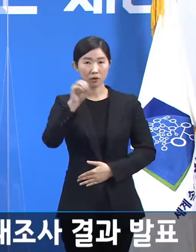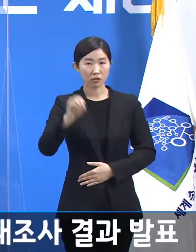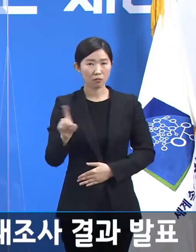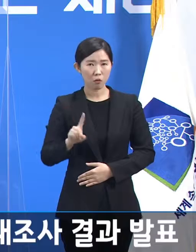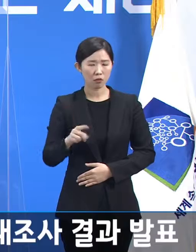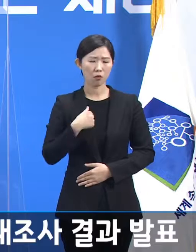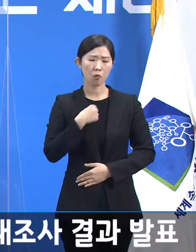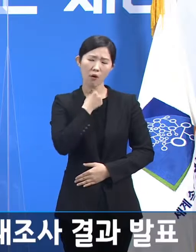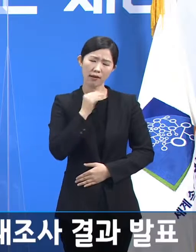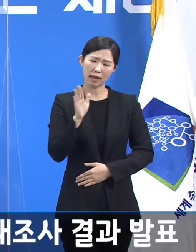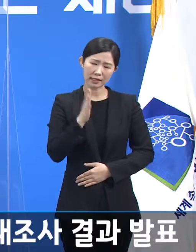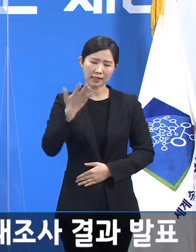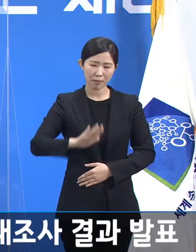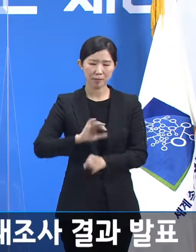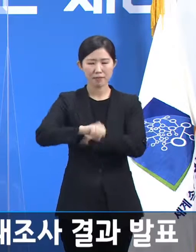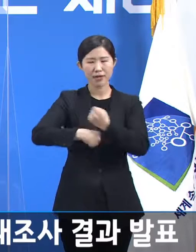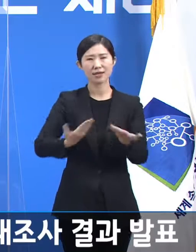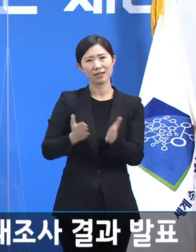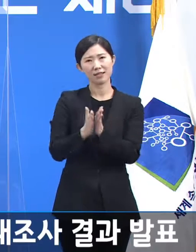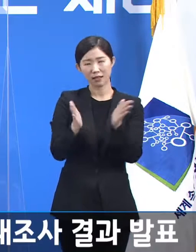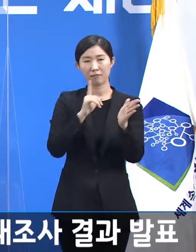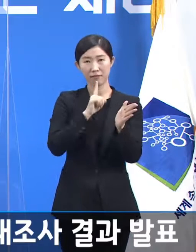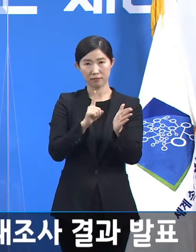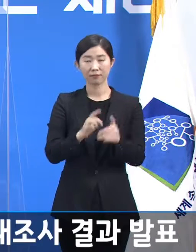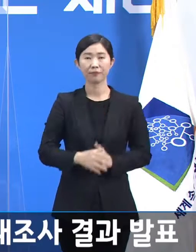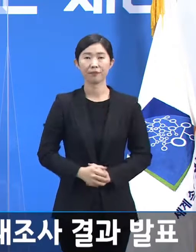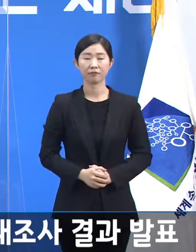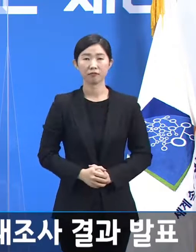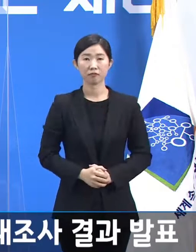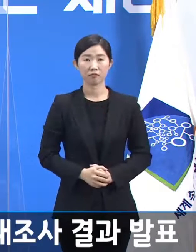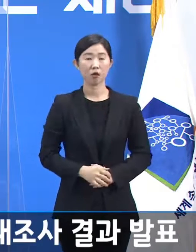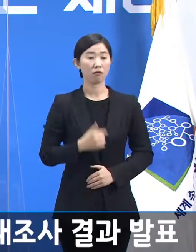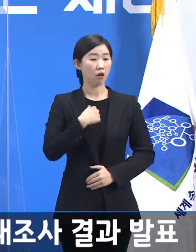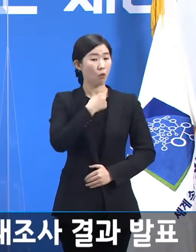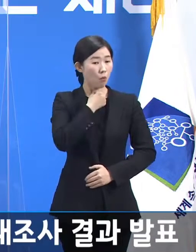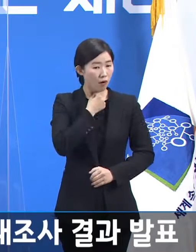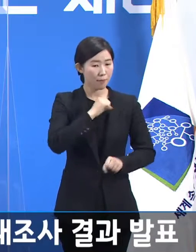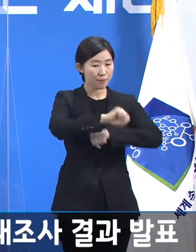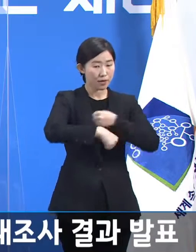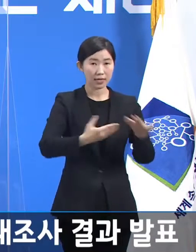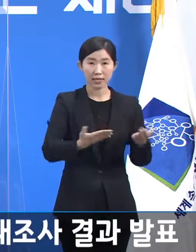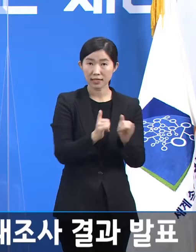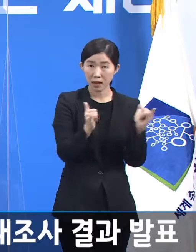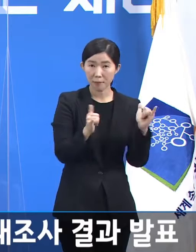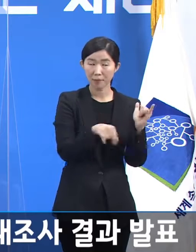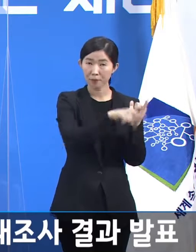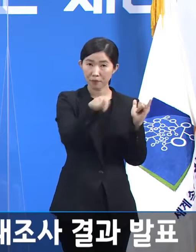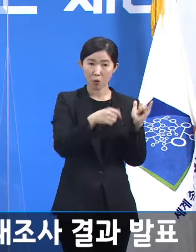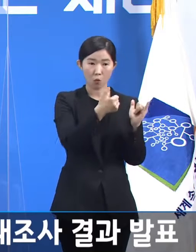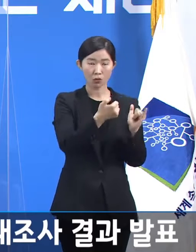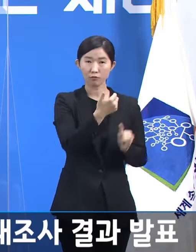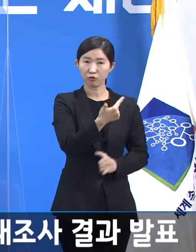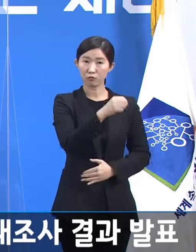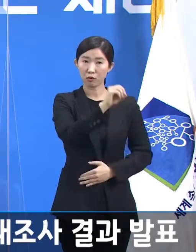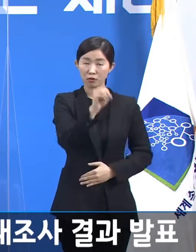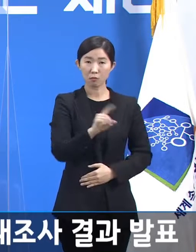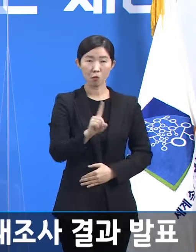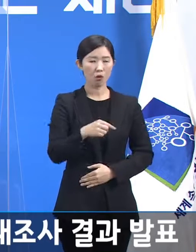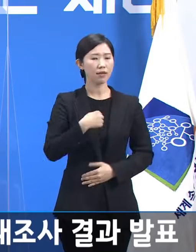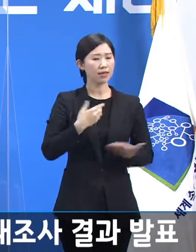비자발적으로 프리랜서가 되었다고 응답하였습니다. 자발적으로 프리랜서가 되었다고 답한 응답자는